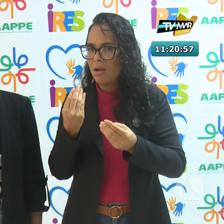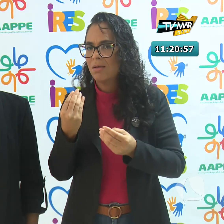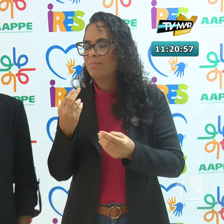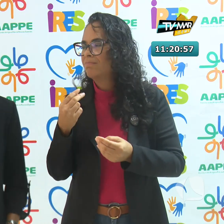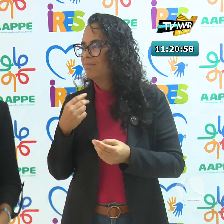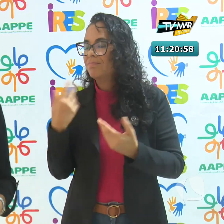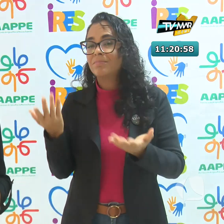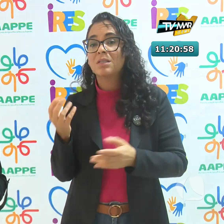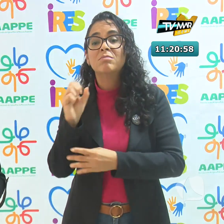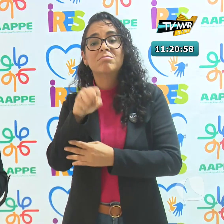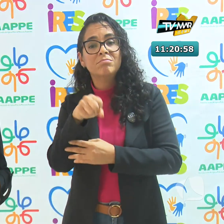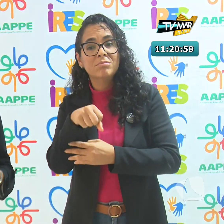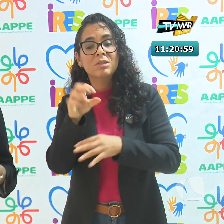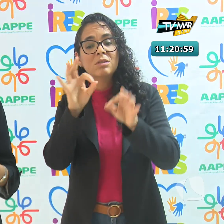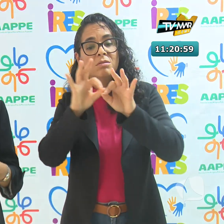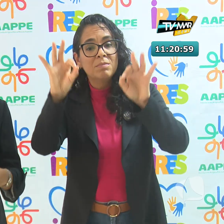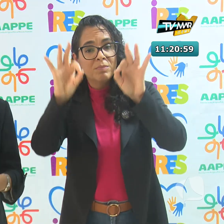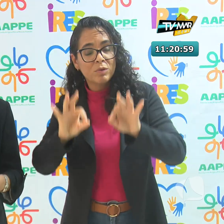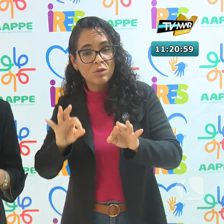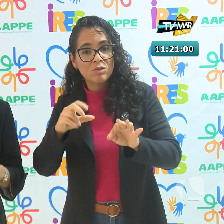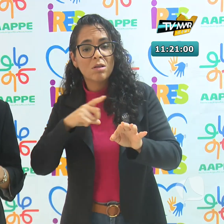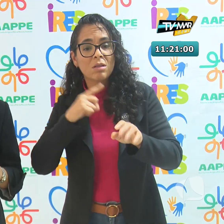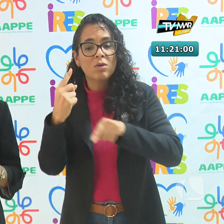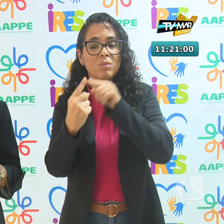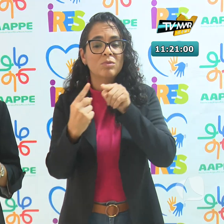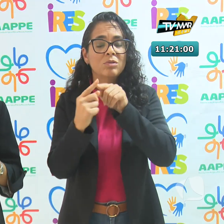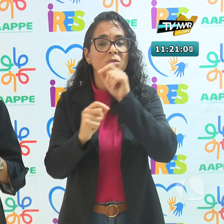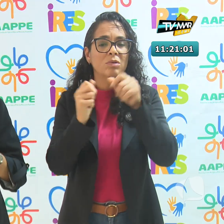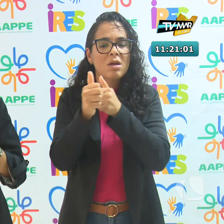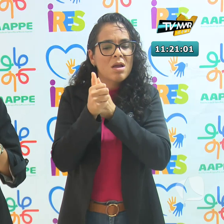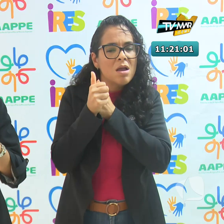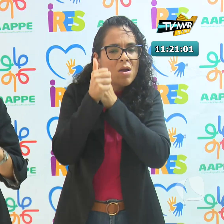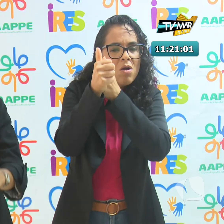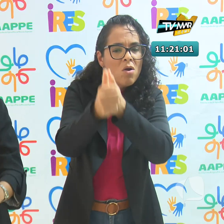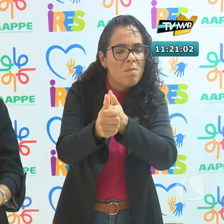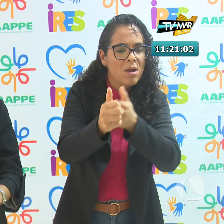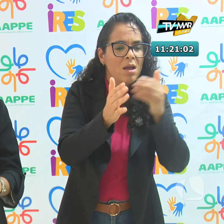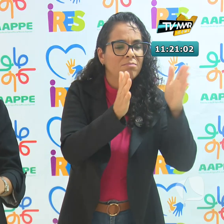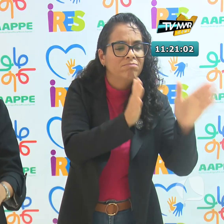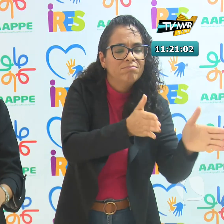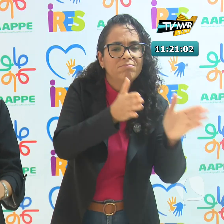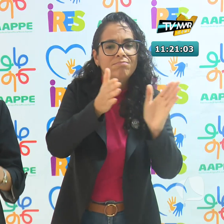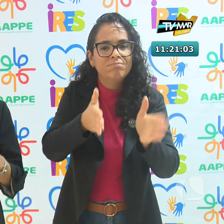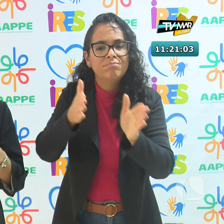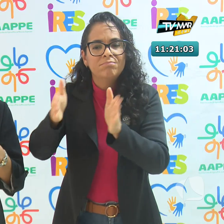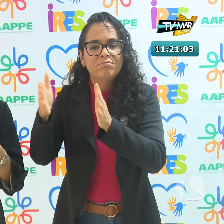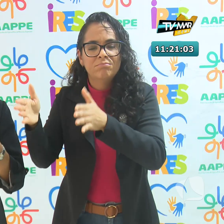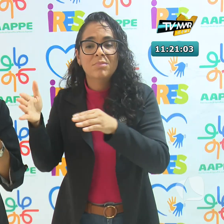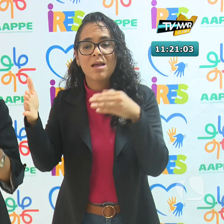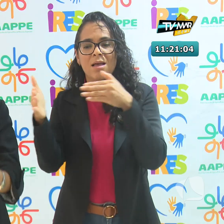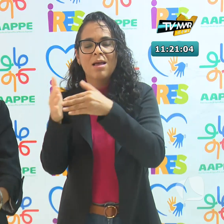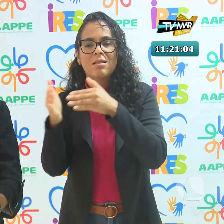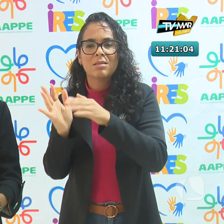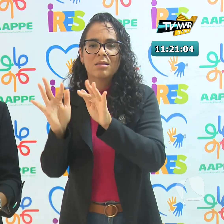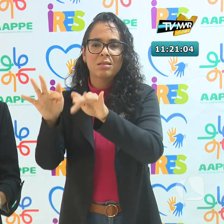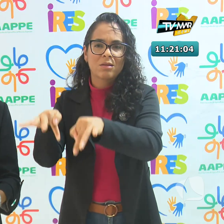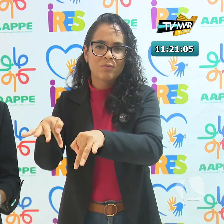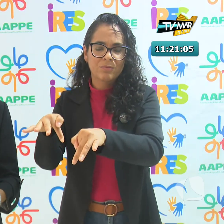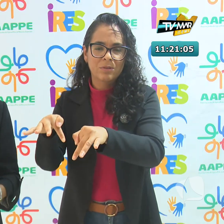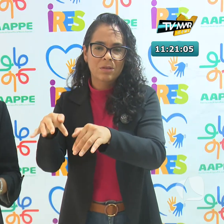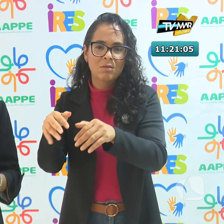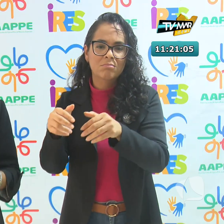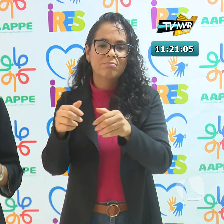o PRONAS, o nosso objetivo é acompanhar toda essa parte da empregabilidade e inclusão. Então, a gente vai acompanhar a pessoa no